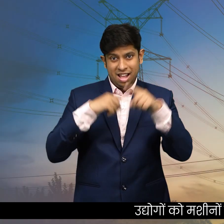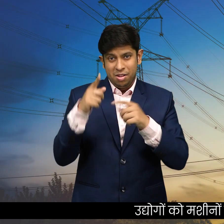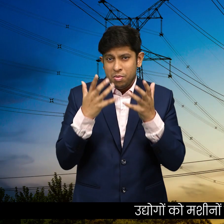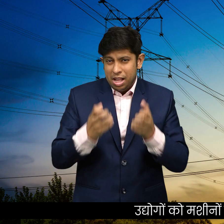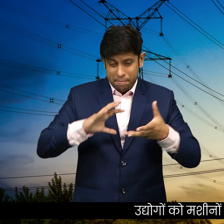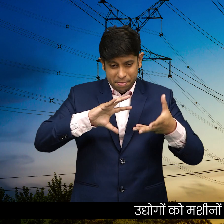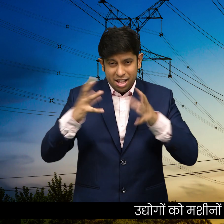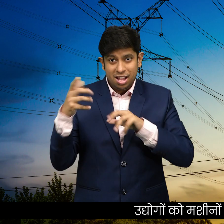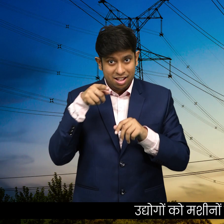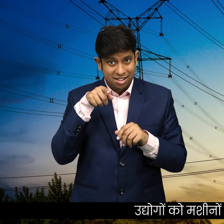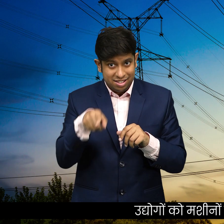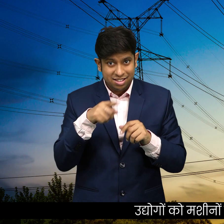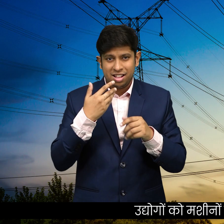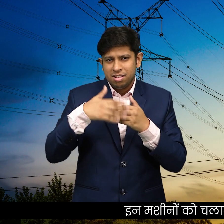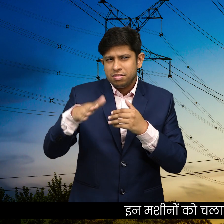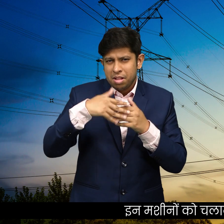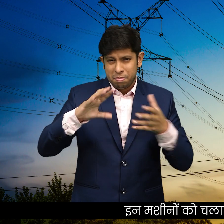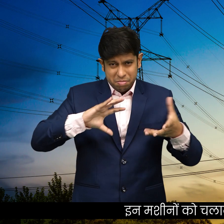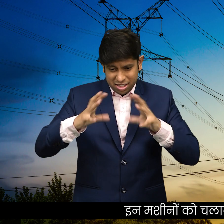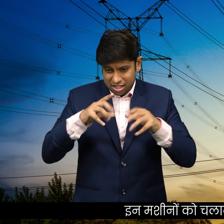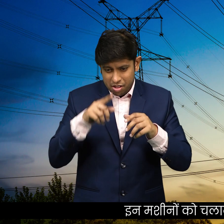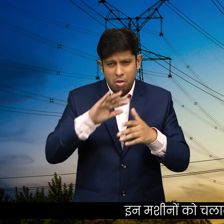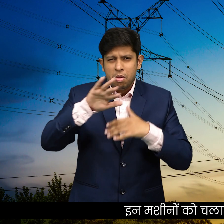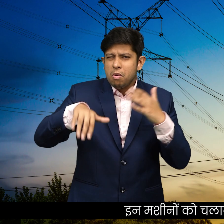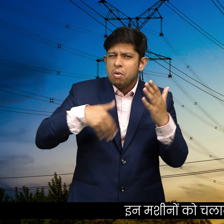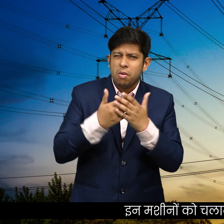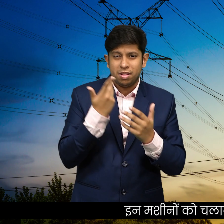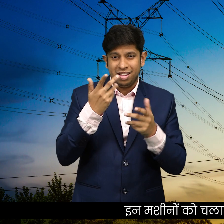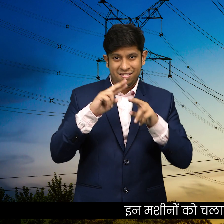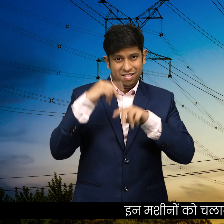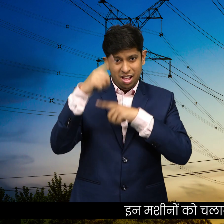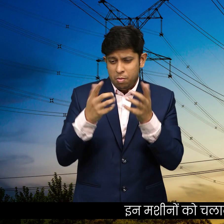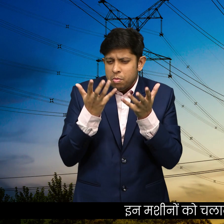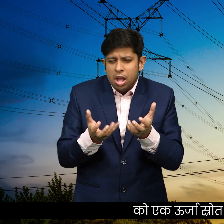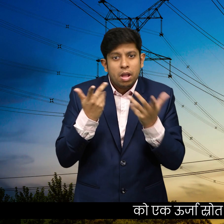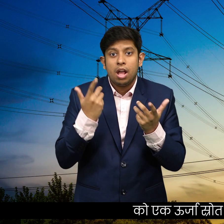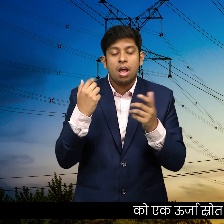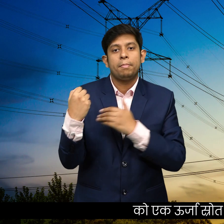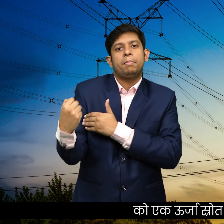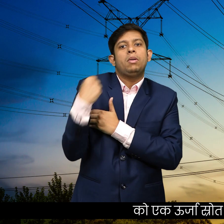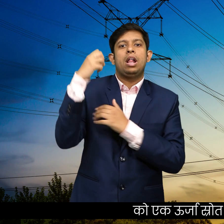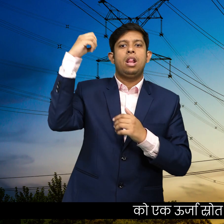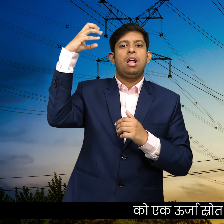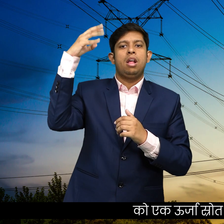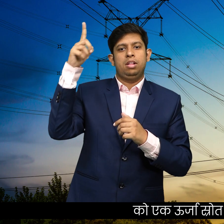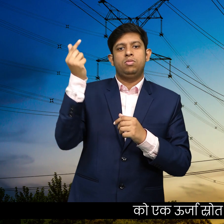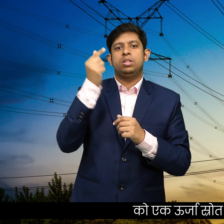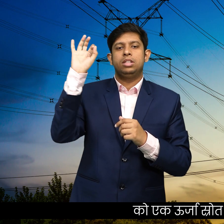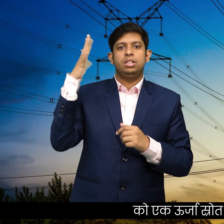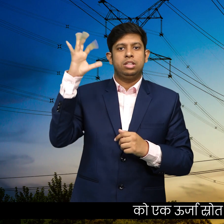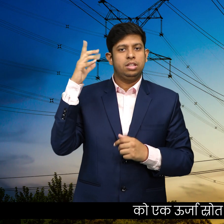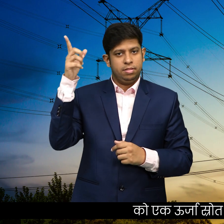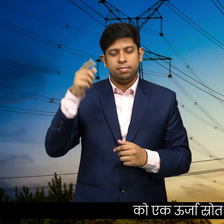को मशीनों की आवश्यकता होती है। इन मशीनों को चलाने के लिए सभी कारखानों को एक ऊर्जा स्रोत